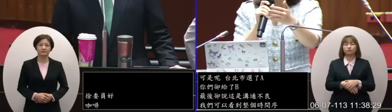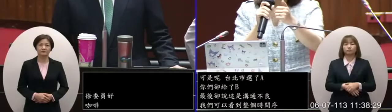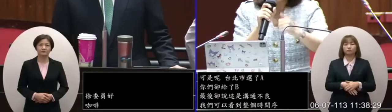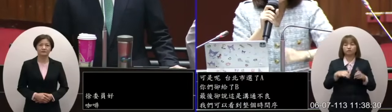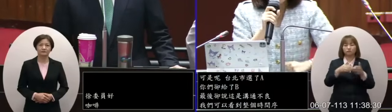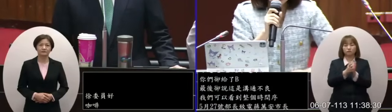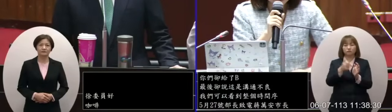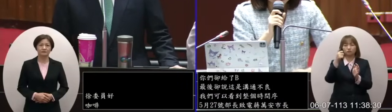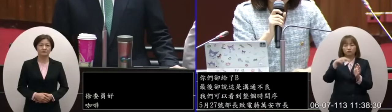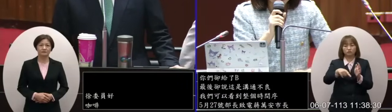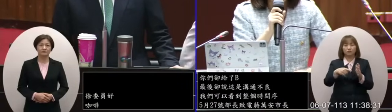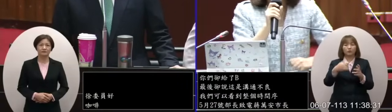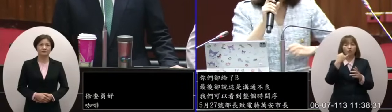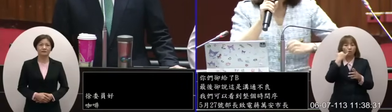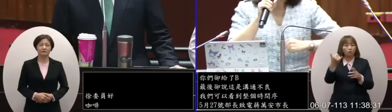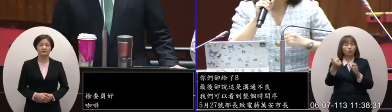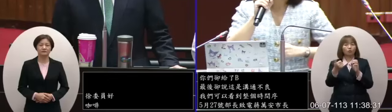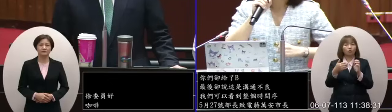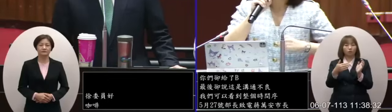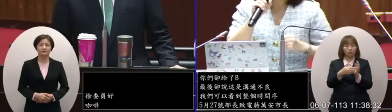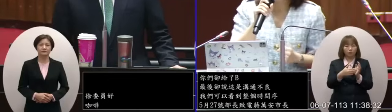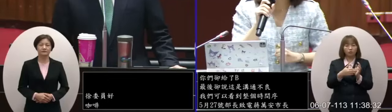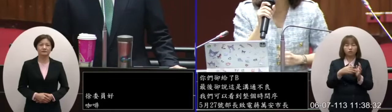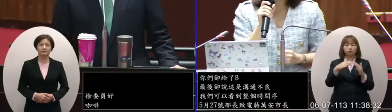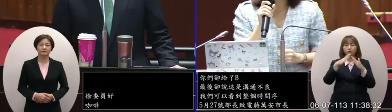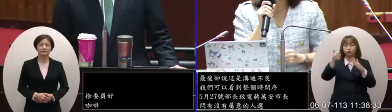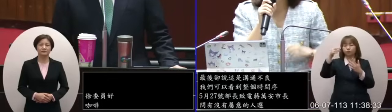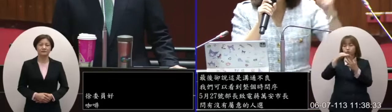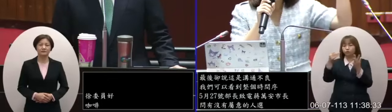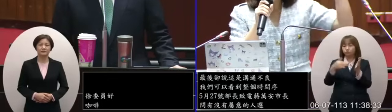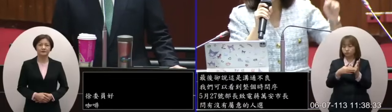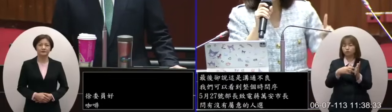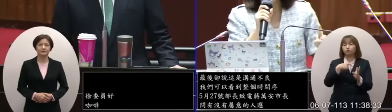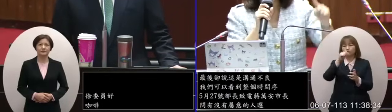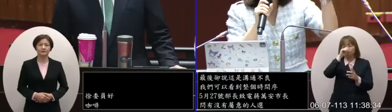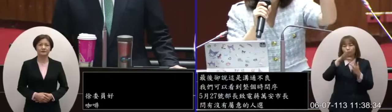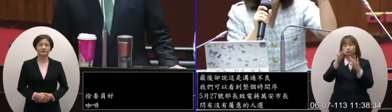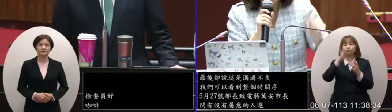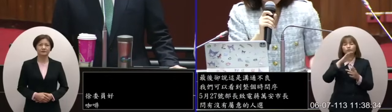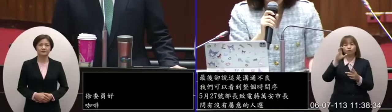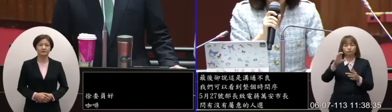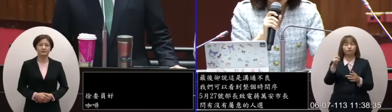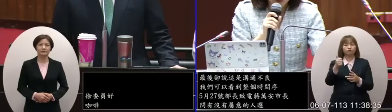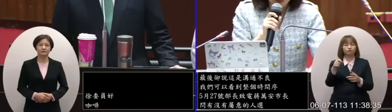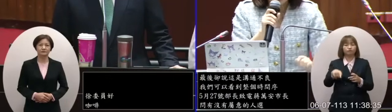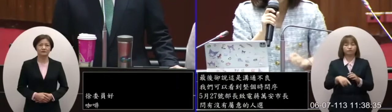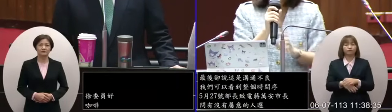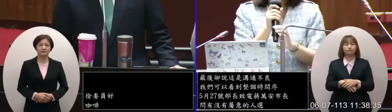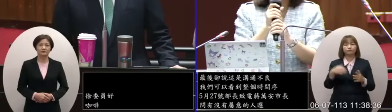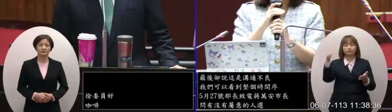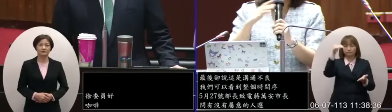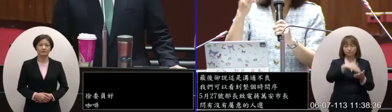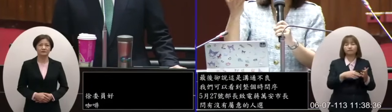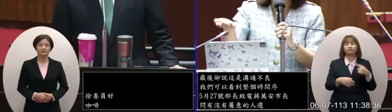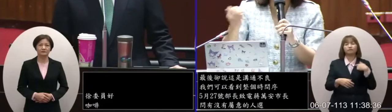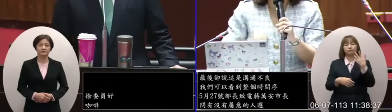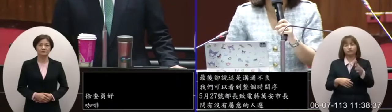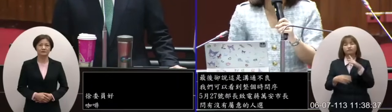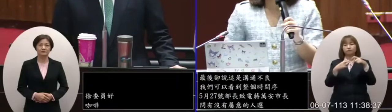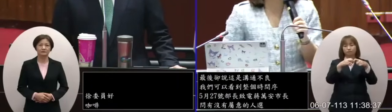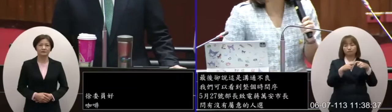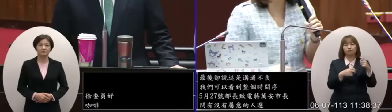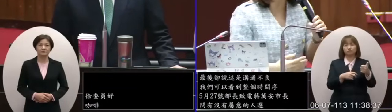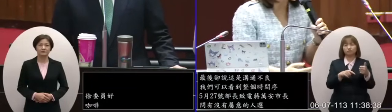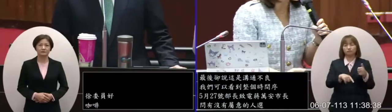那部长呢，您再致电给他，哎，市长选好了，说好，我选方仰宁。结果呢，嘿，你就说啊，给了李希